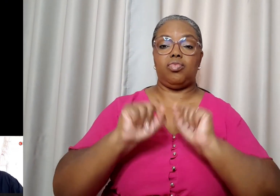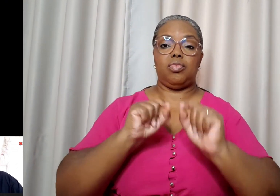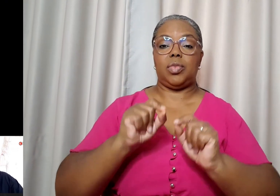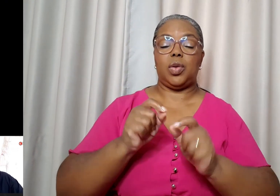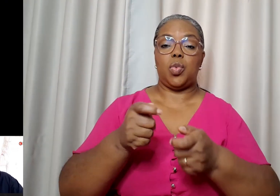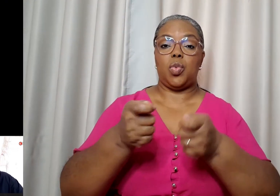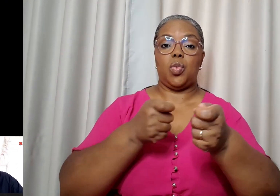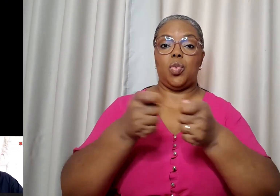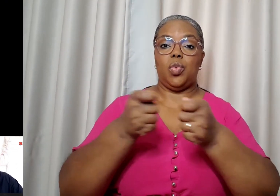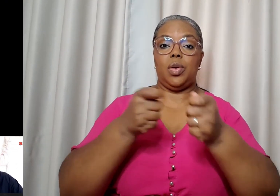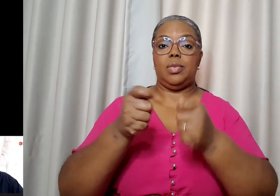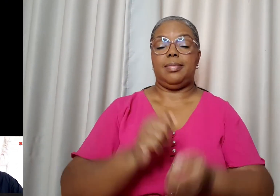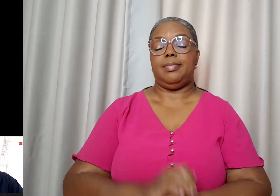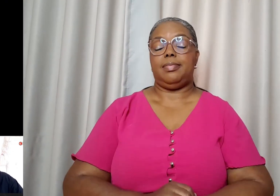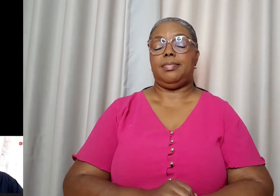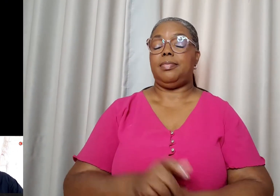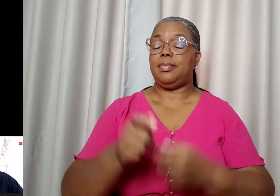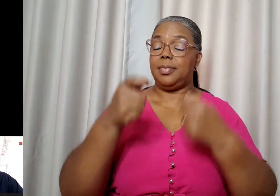Isto que você tem que entender.